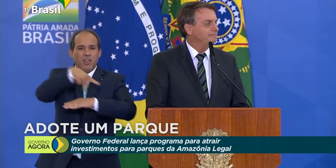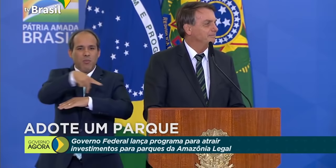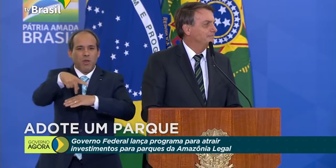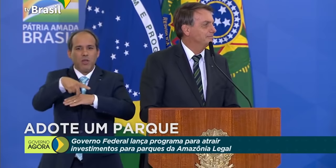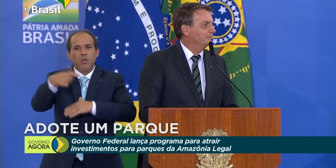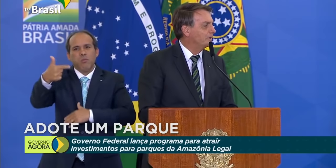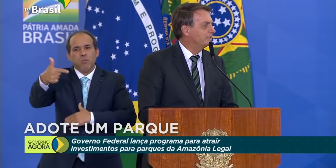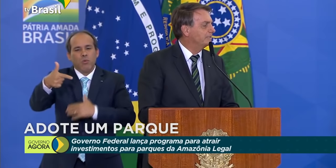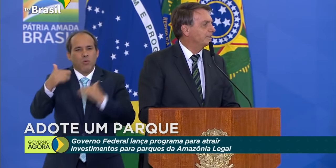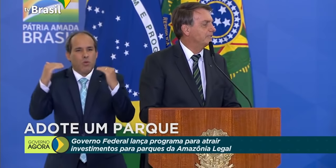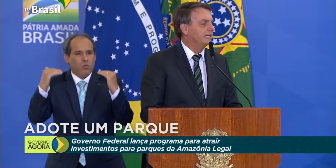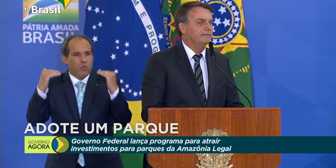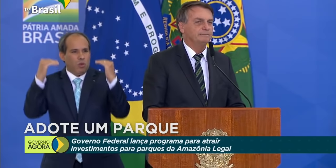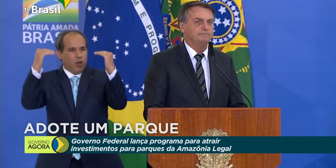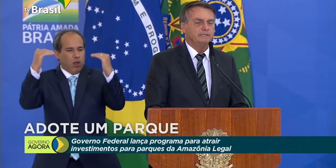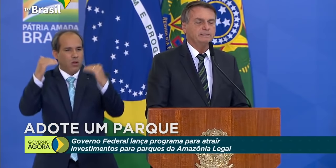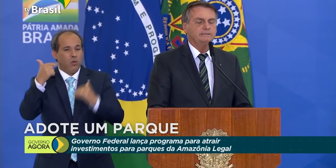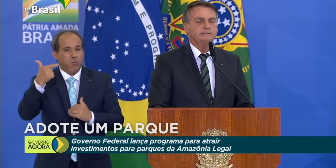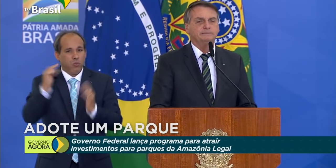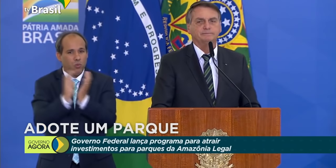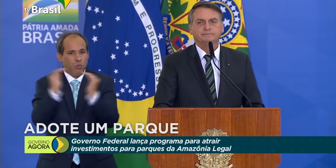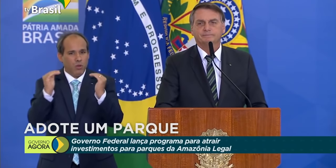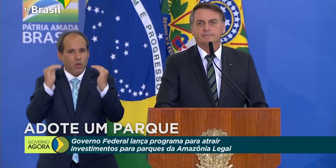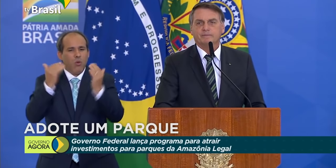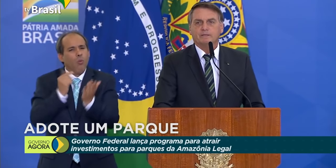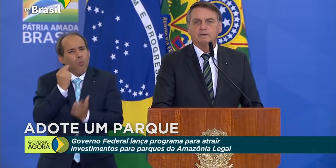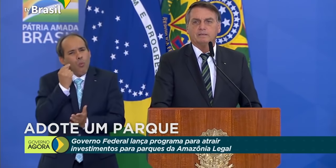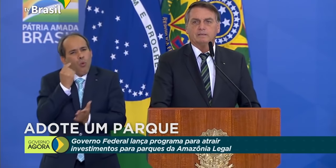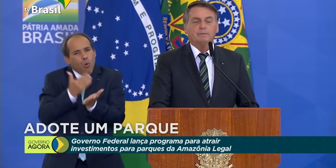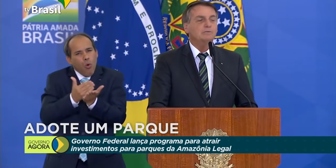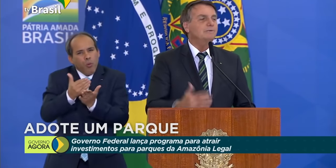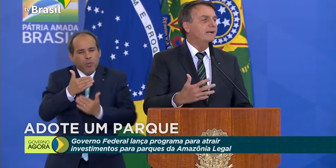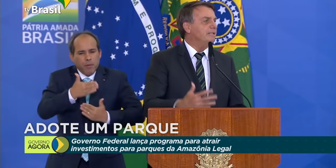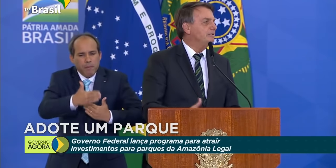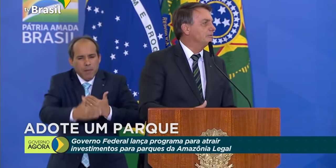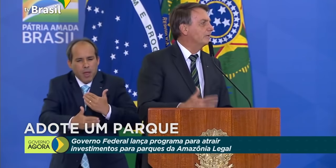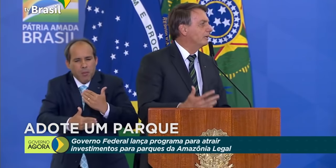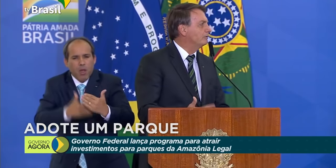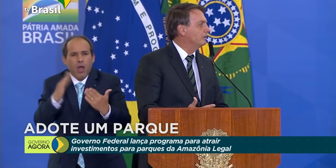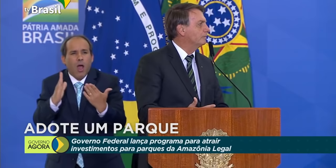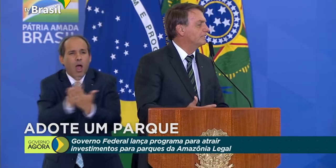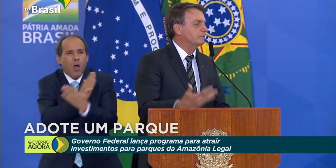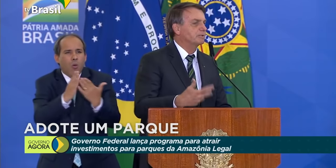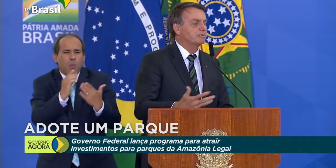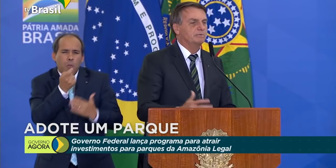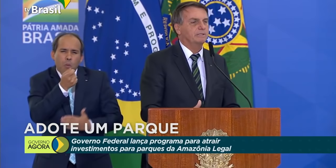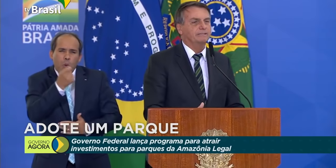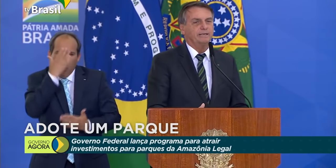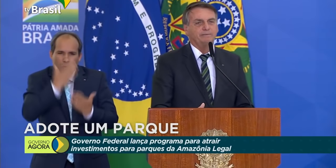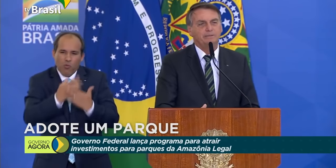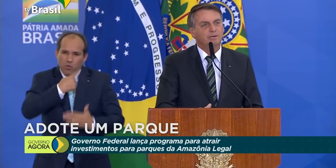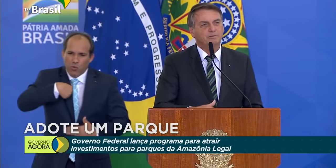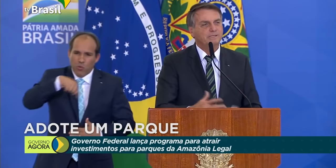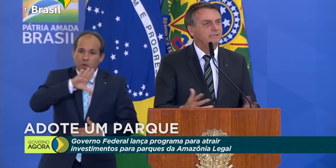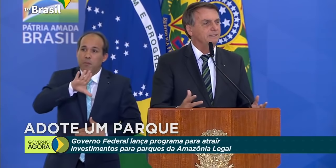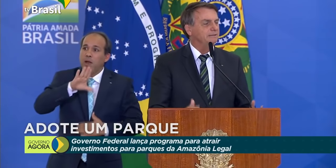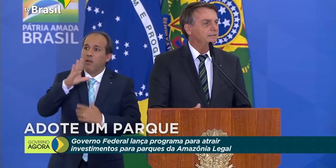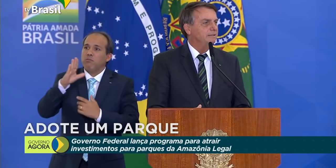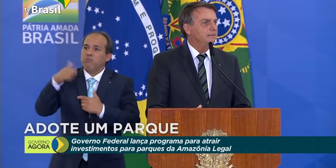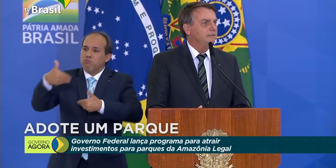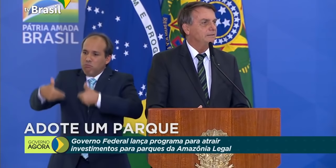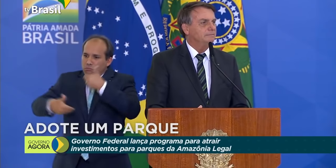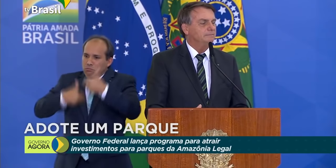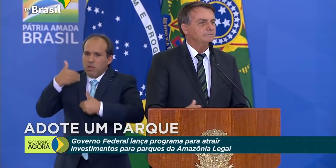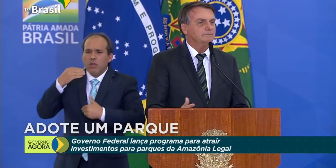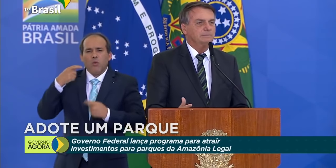engatinhando anos pouca gente acreditava na agência É mas o carinho o calor começa as pessoas ou tratava era uma